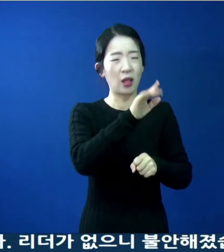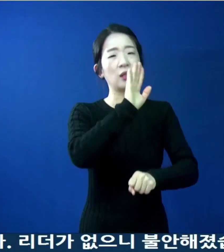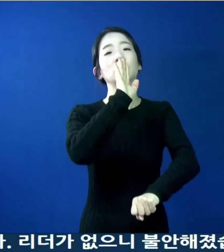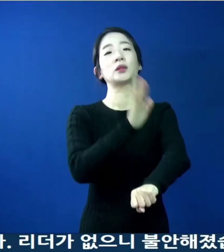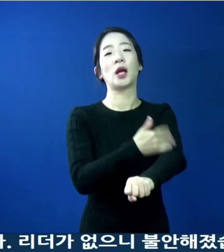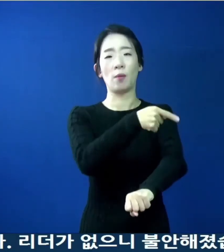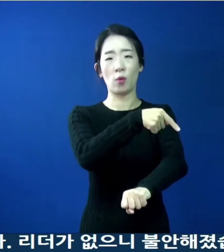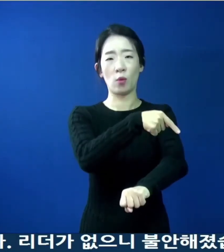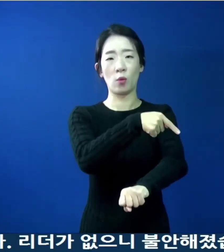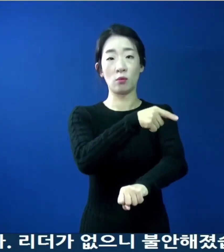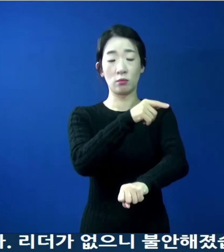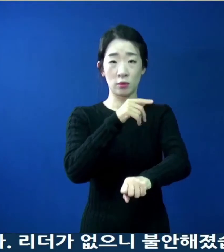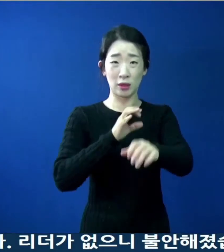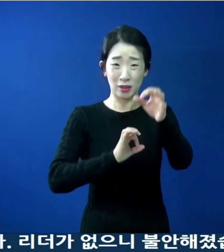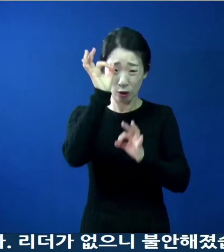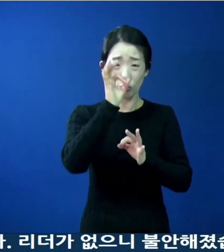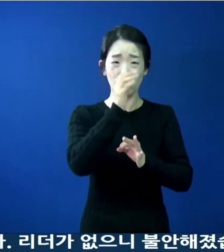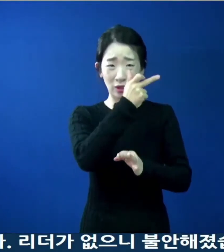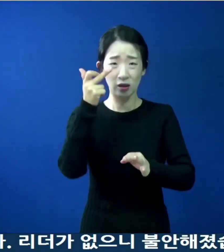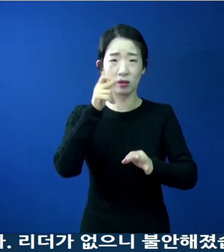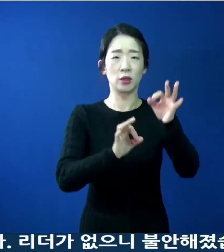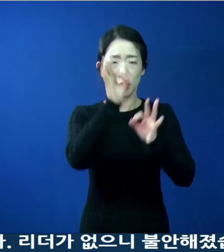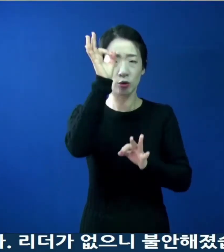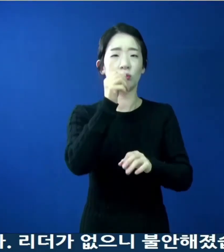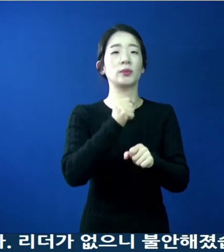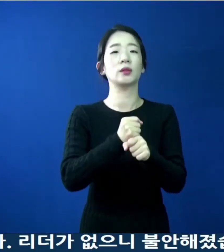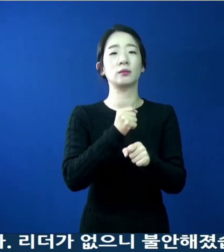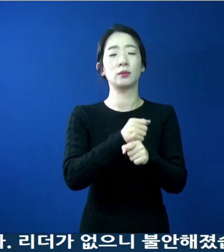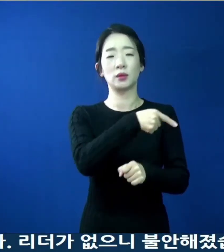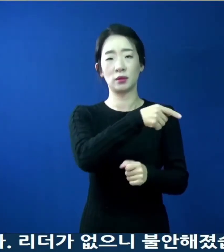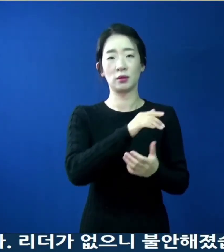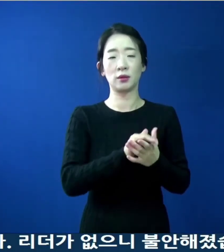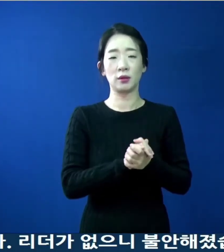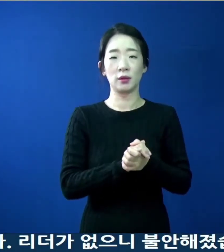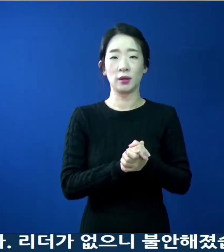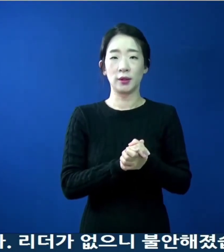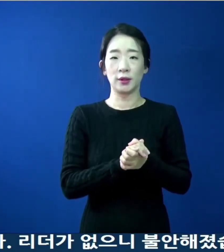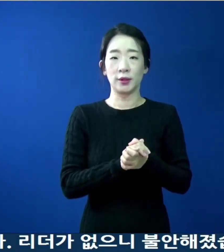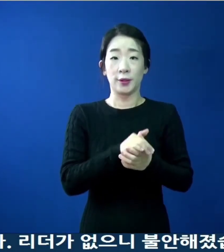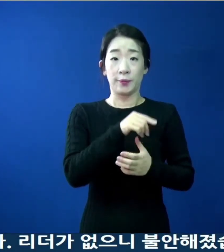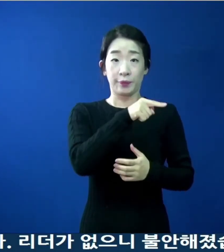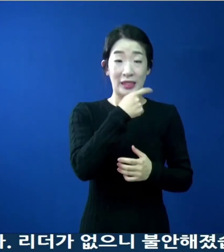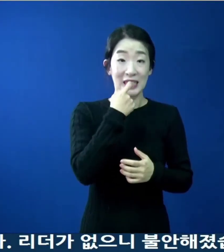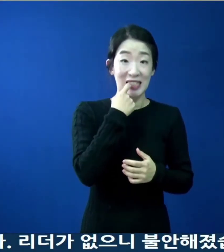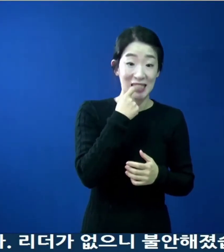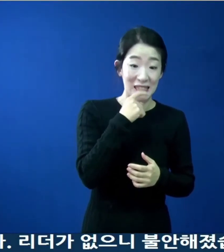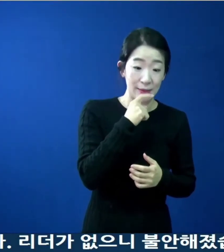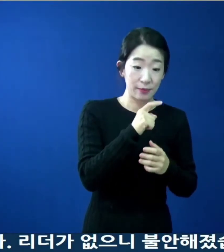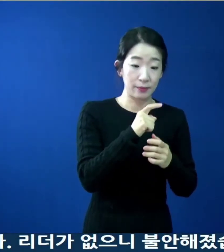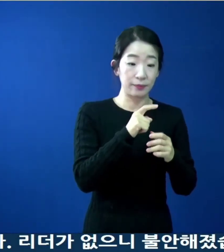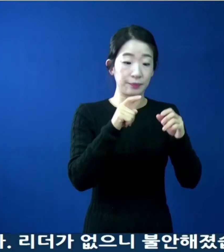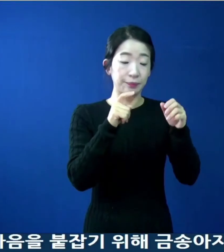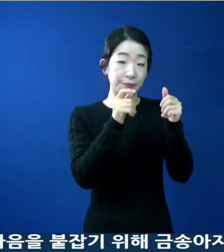아론이 그런 실수를 한 겁니다. 자, 금송아지를 만든 폐물들은 어디서 왔습니까?